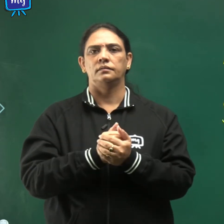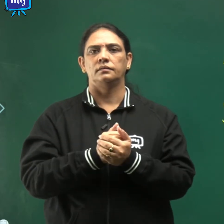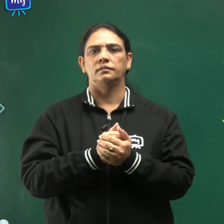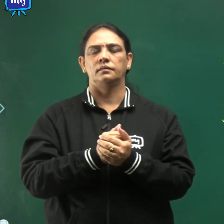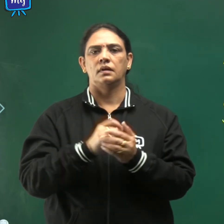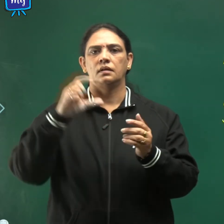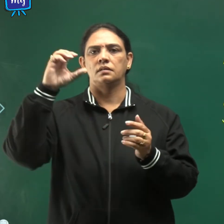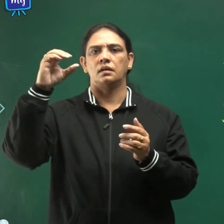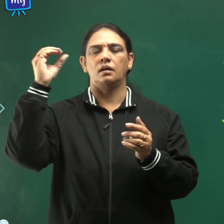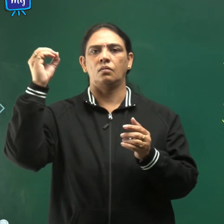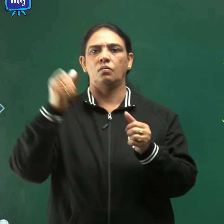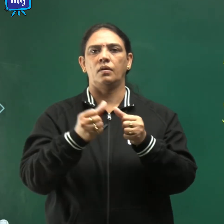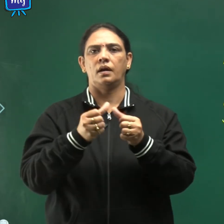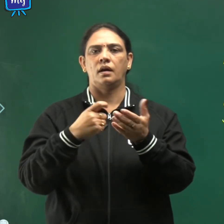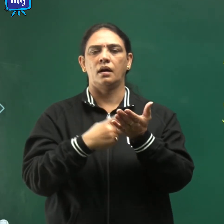जीवा